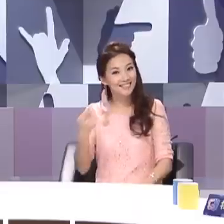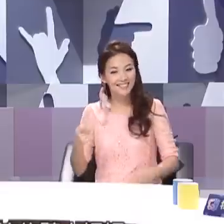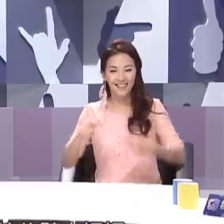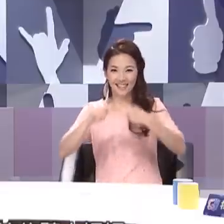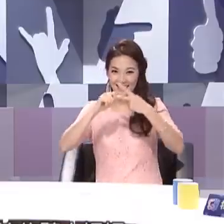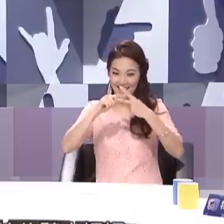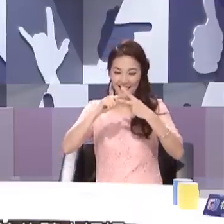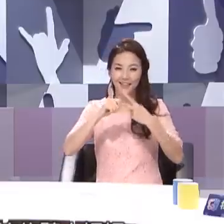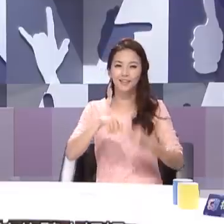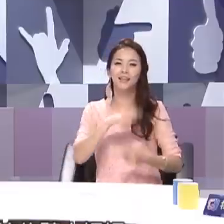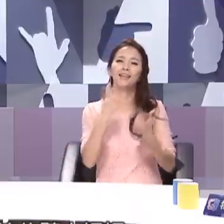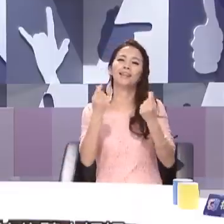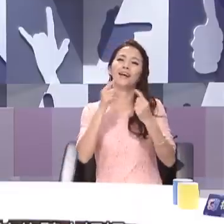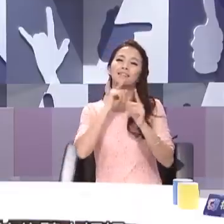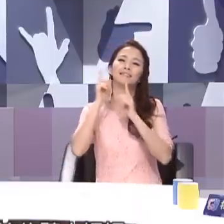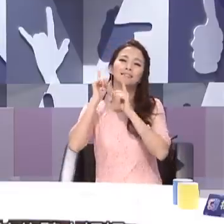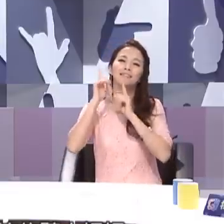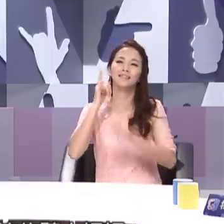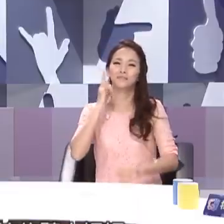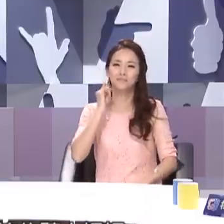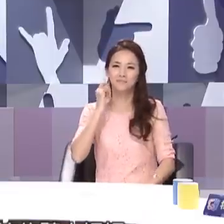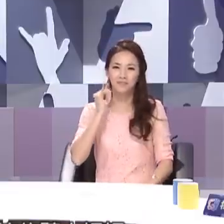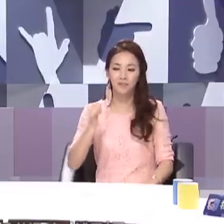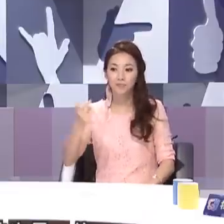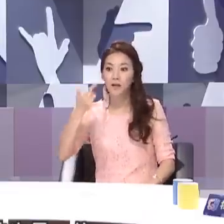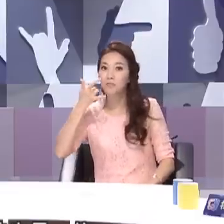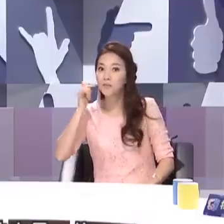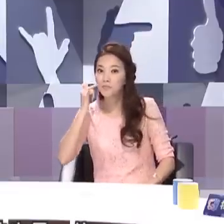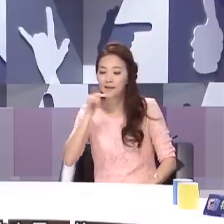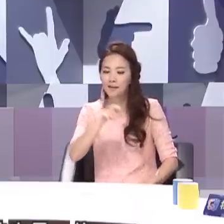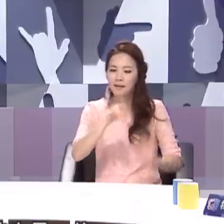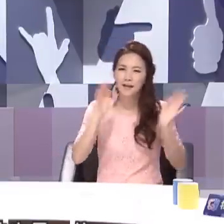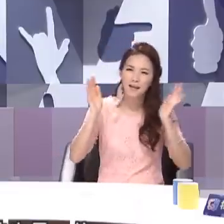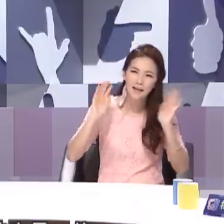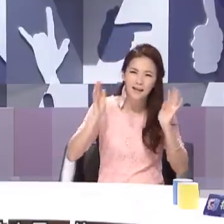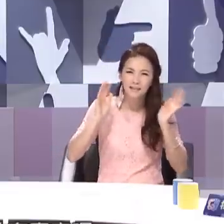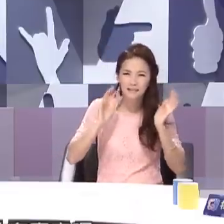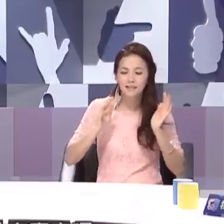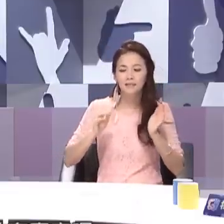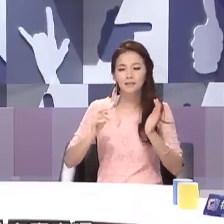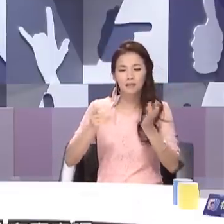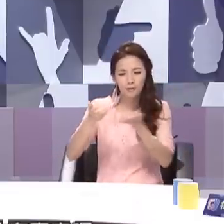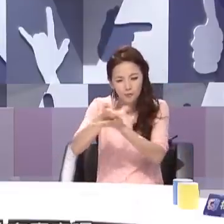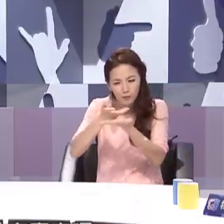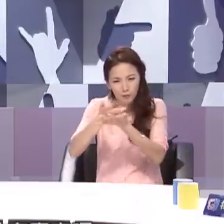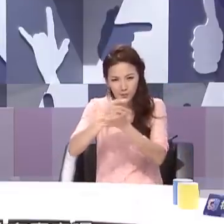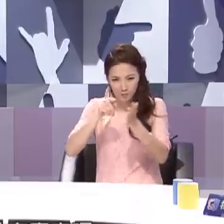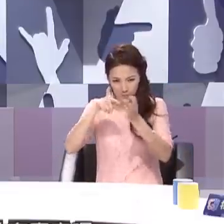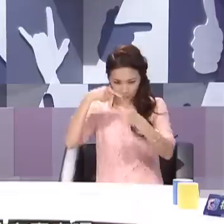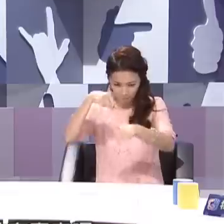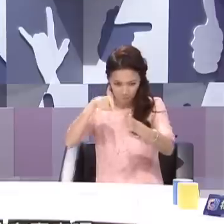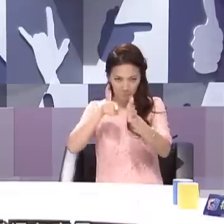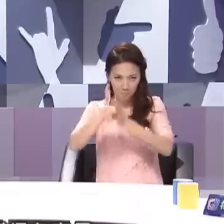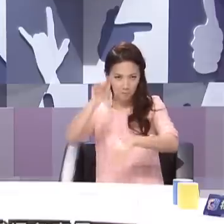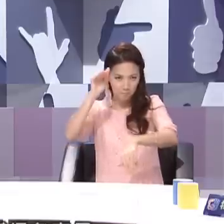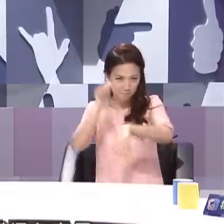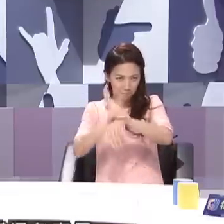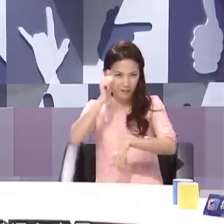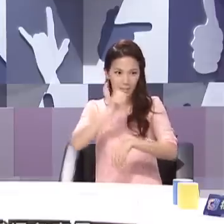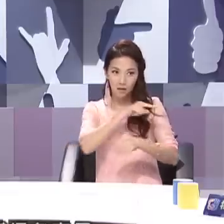最后介绍这位听人妈妈，她同时也是一位亲子教育专家哦，常常帮很多